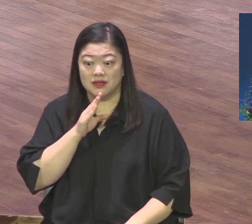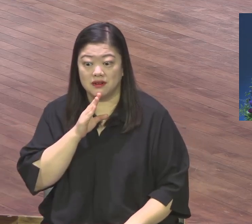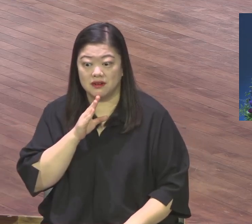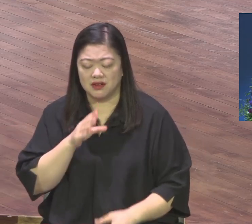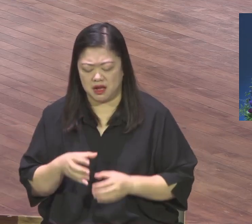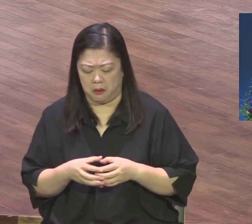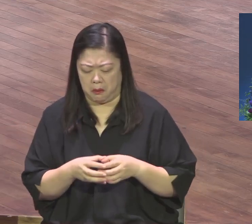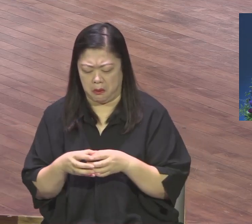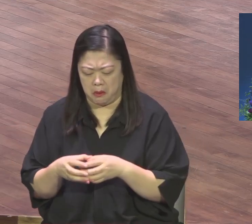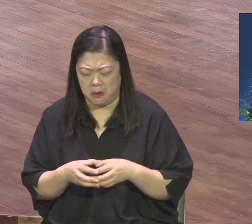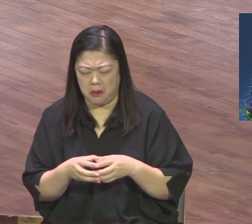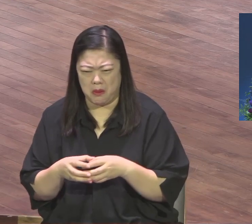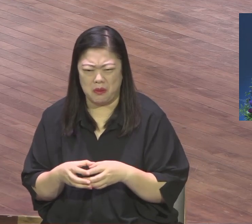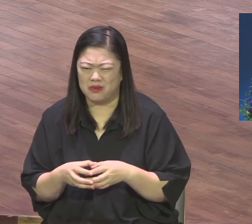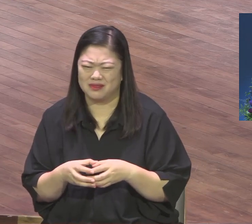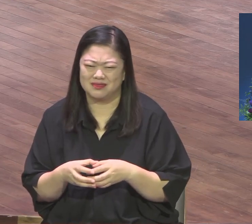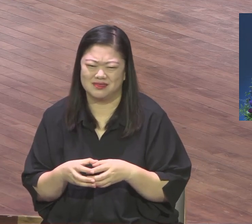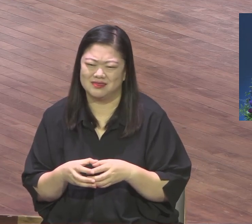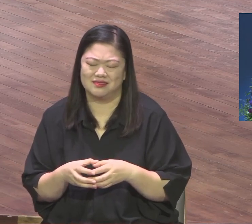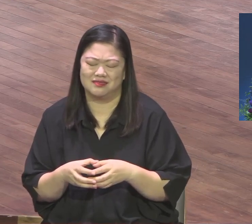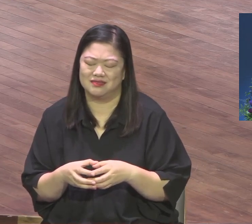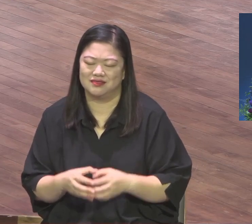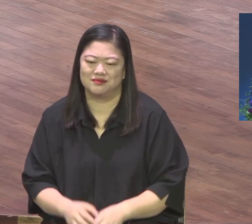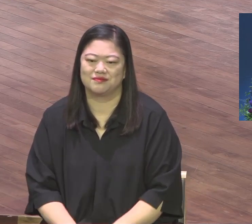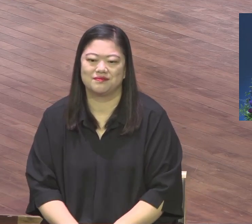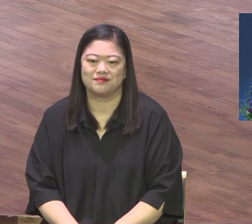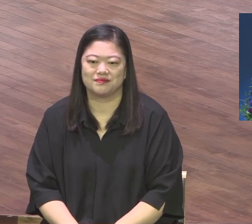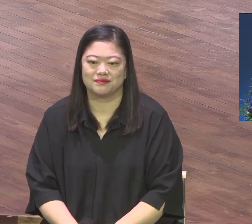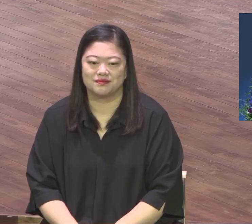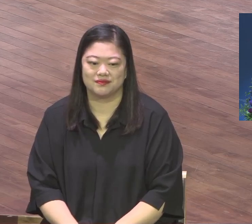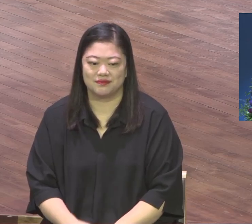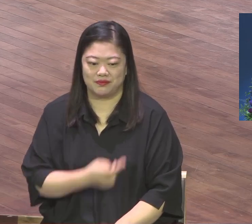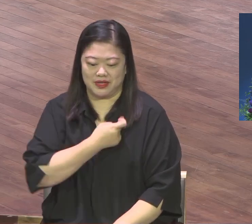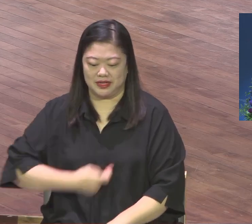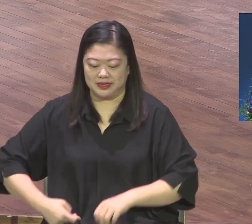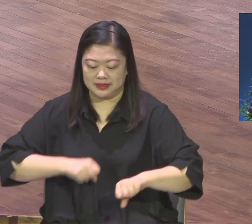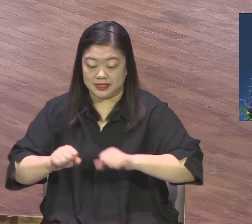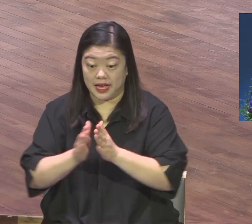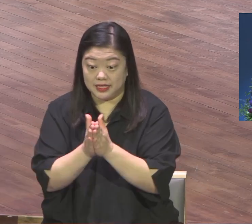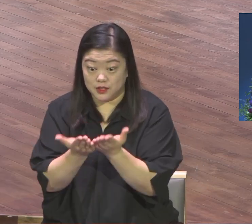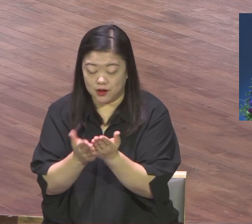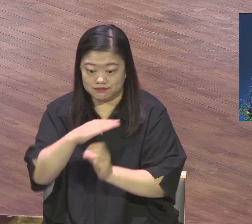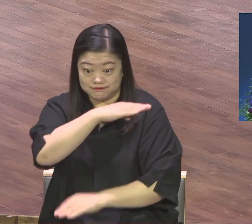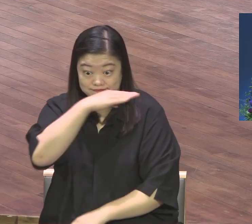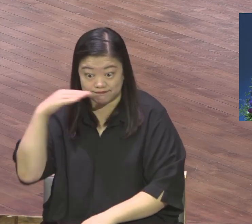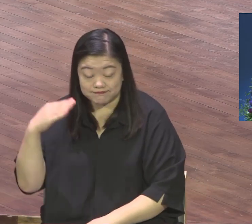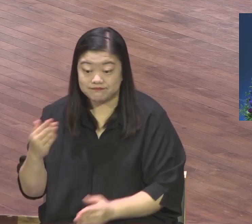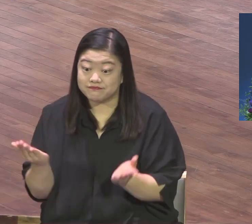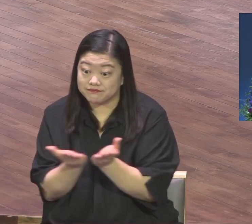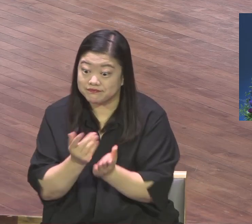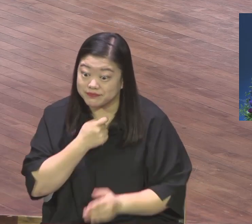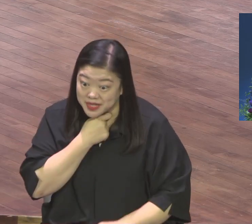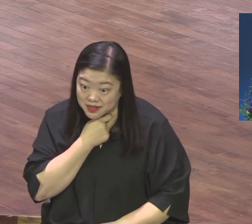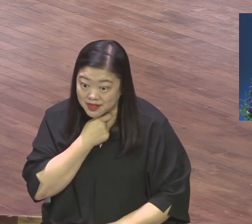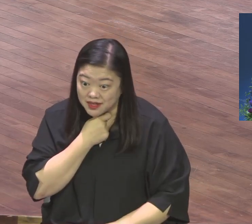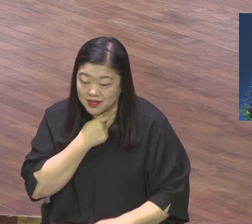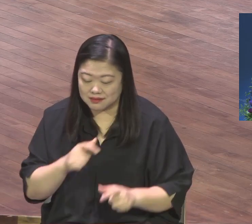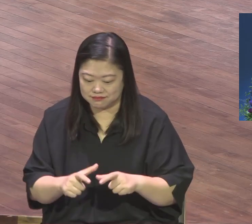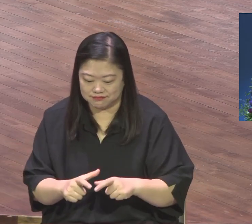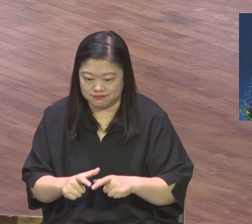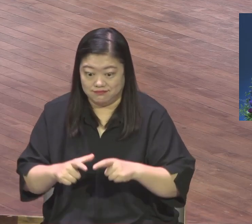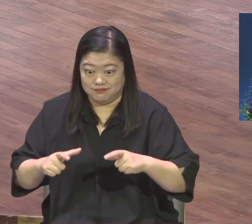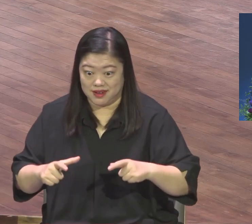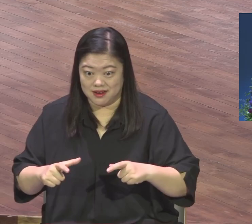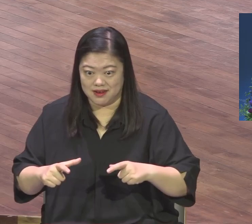아멘. 내 현장 그것이 이제 사도행전적 성경적 성령의 사람이 은혜 받은 사람이 구원